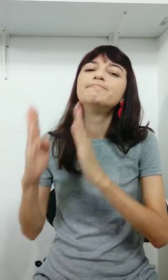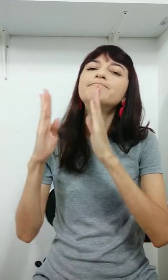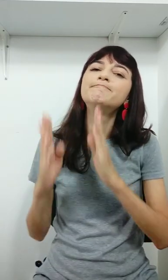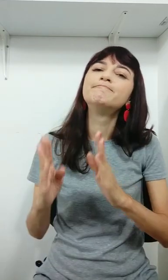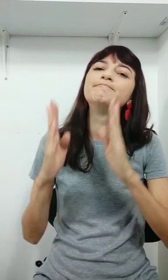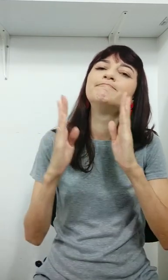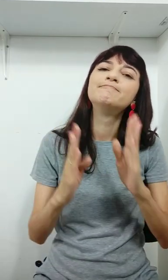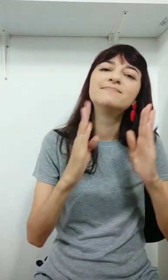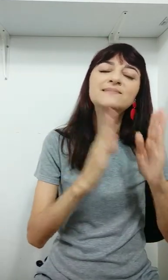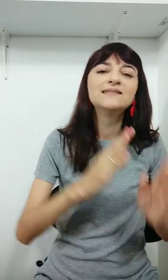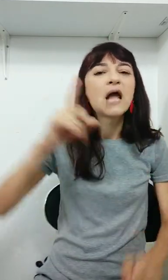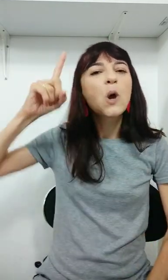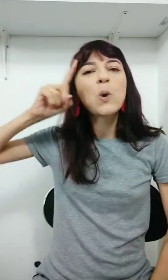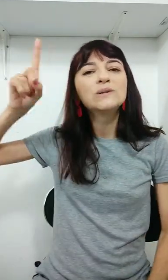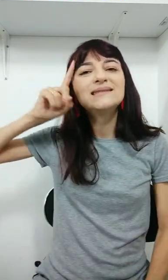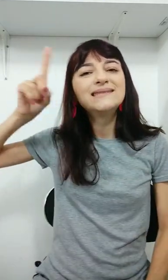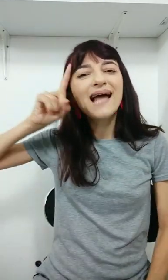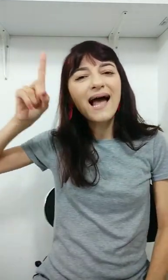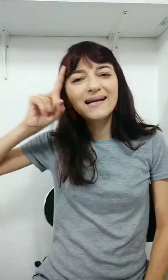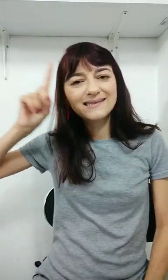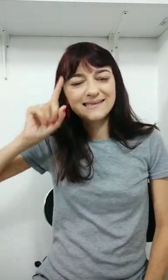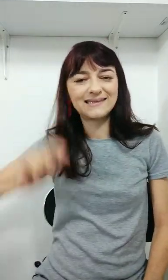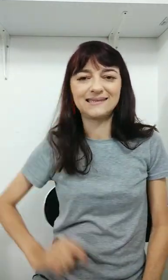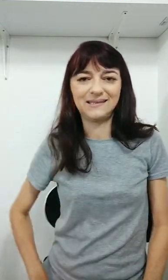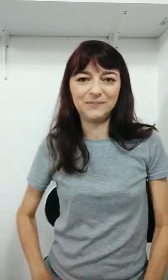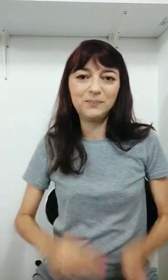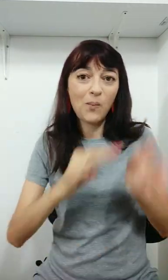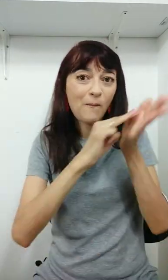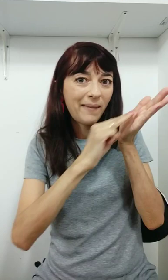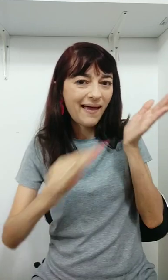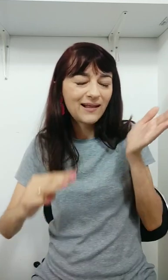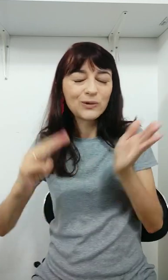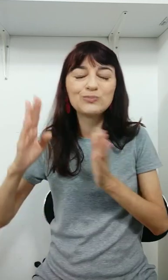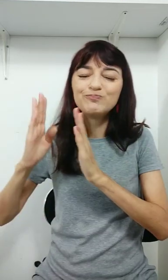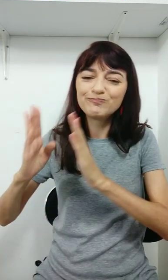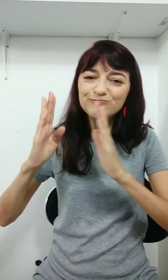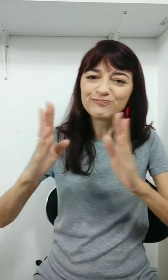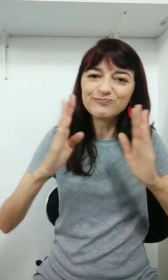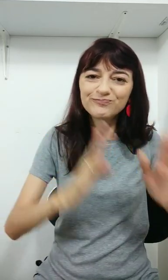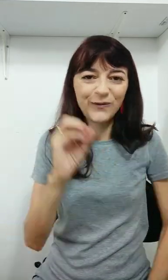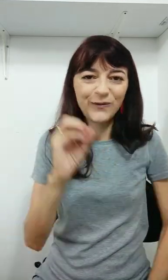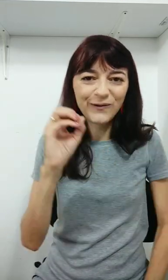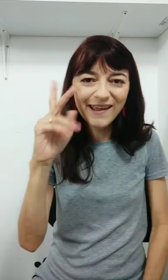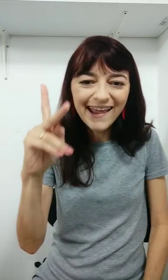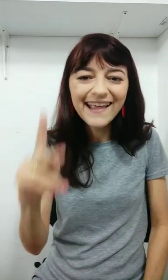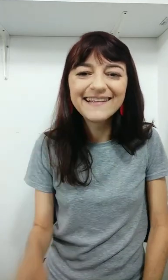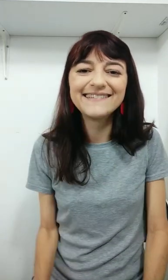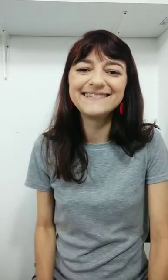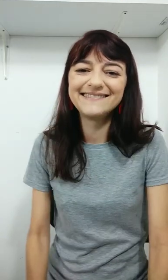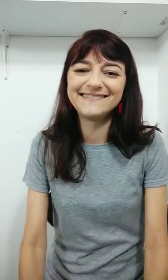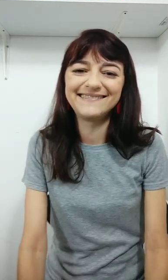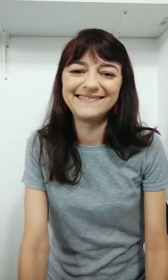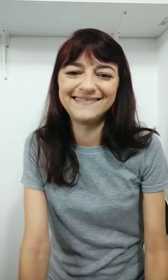falo com eles, vocês têm futuro, tá, gente? E continuem investindo, estudando, que vocês têm futuro. E é claro que esse método, esse